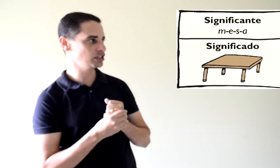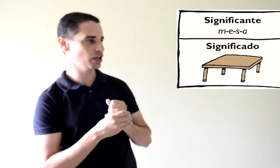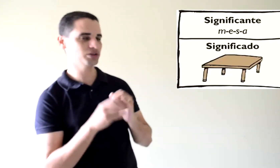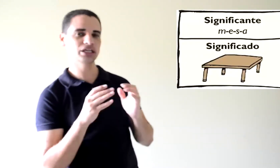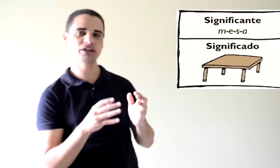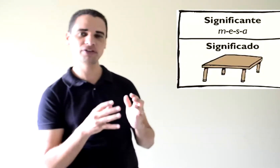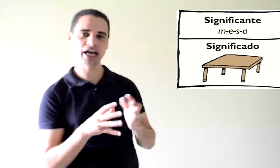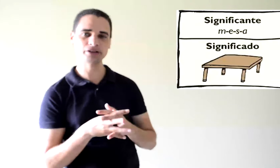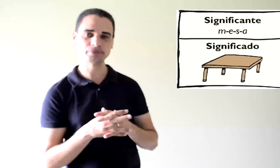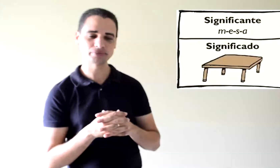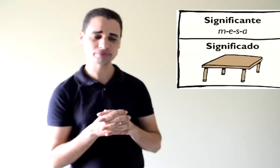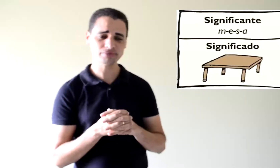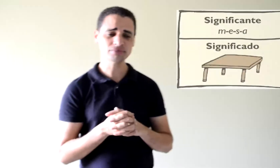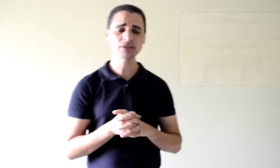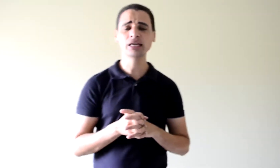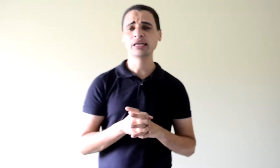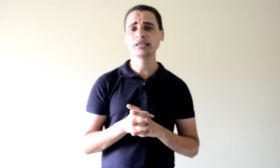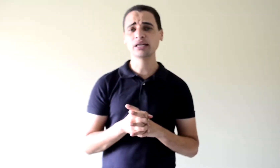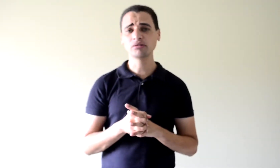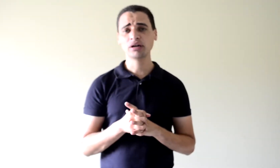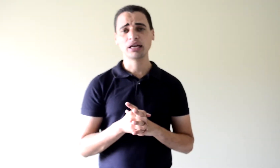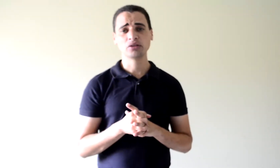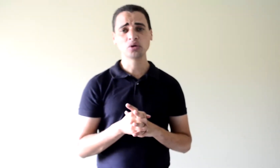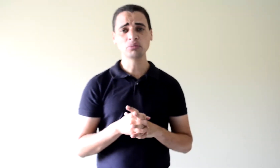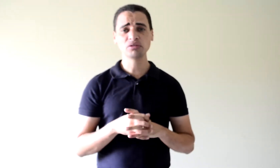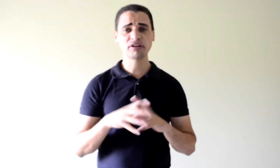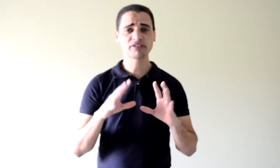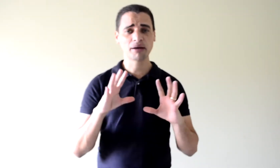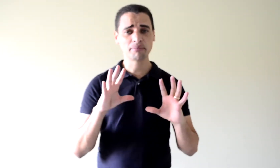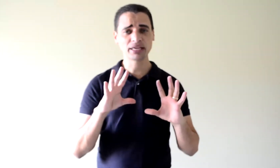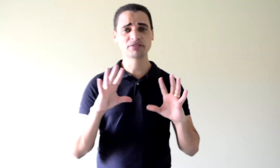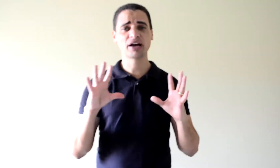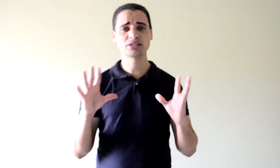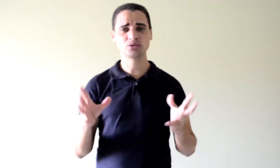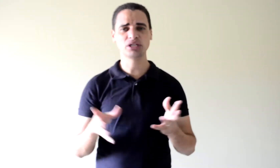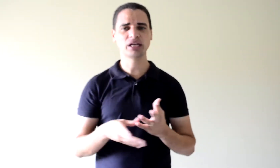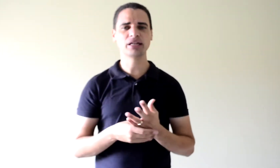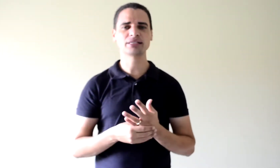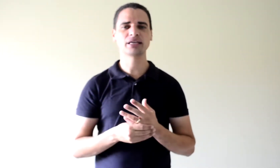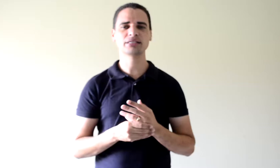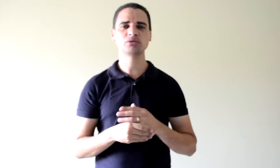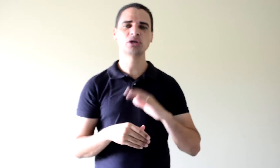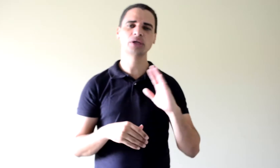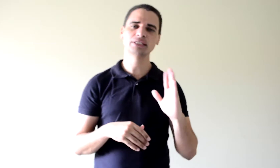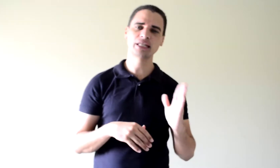e o significado. Então, todo mundo vai ficar mais fácil de entender essa questão de iconicidade e